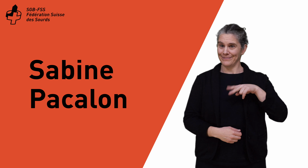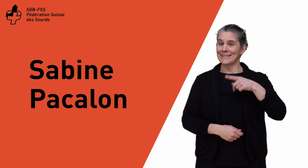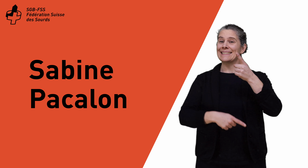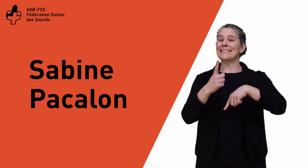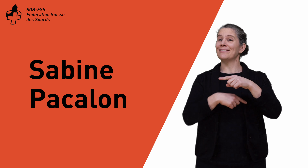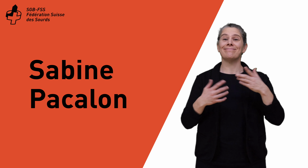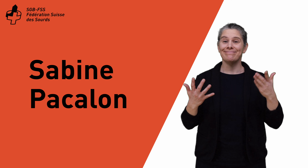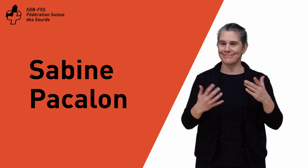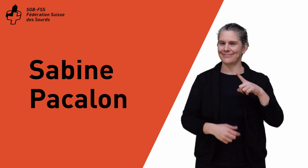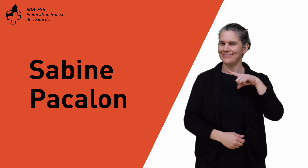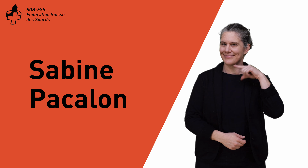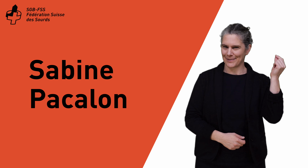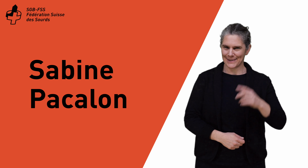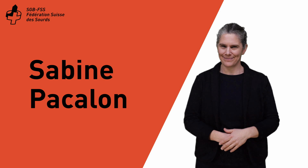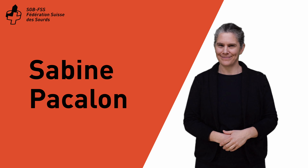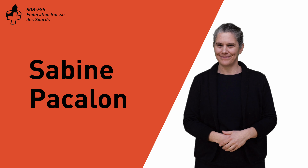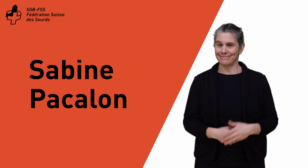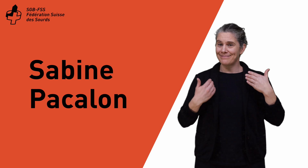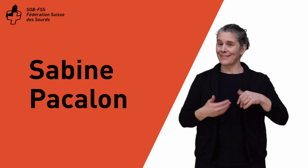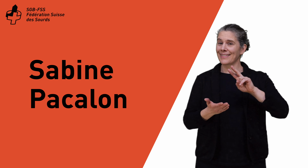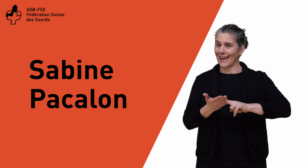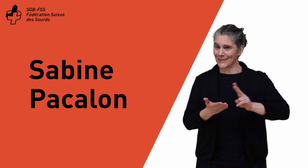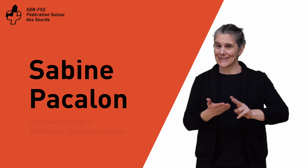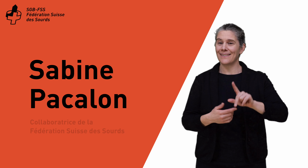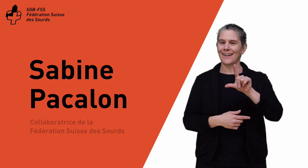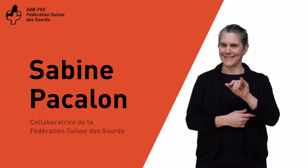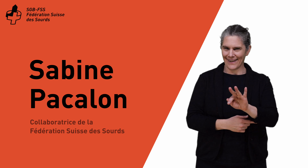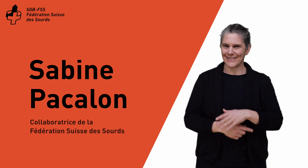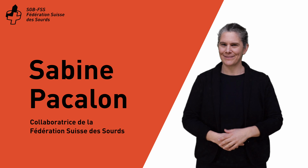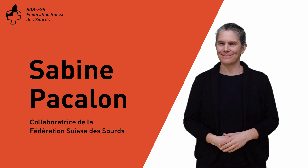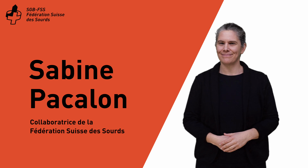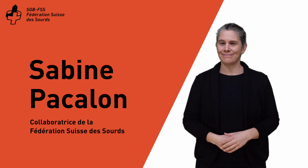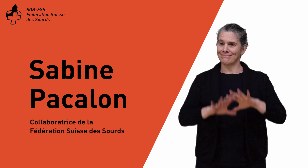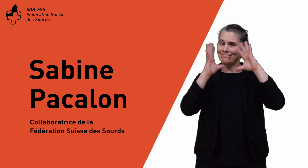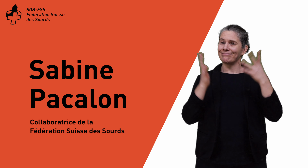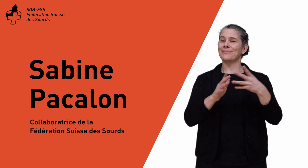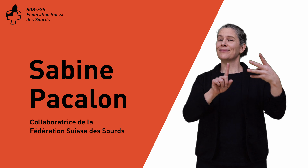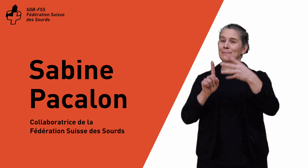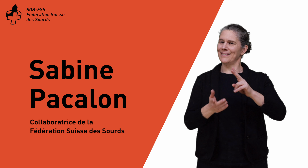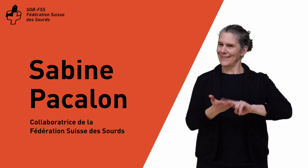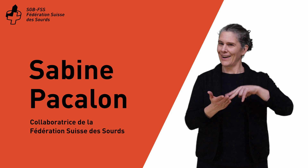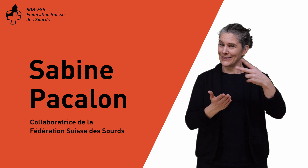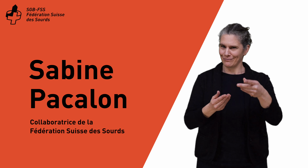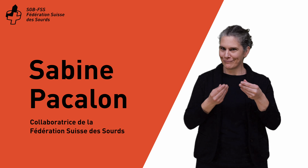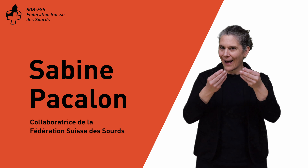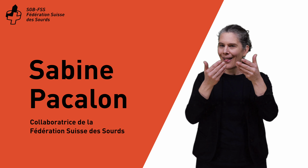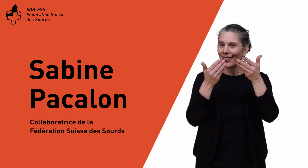C'est mon nom gestuel. Je suis professeur de langue des signes. Je me réjouis de pouvoir t